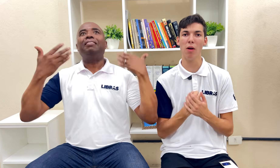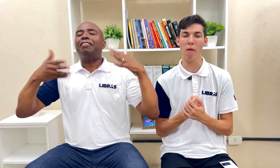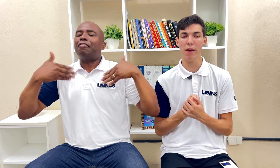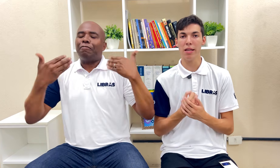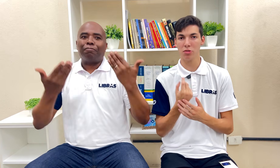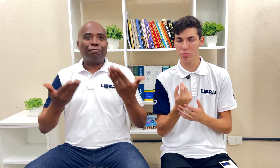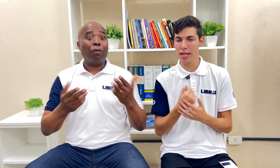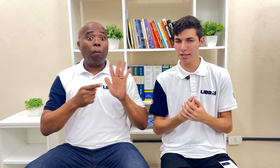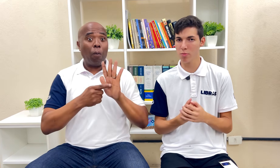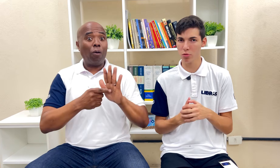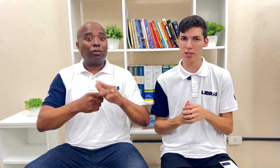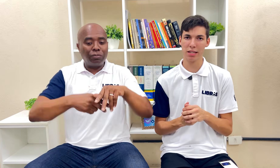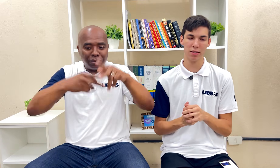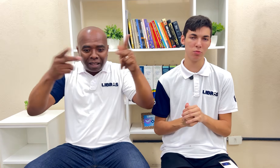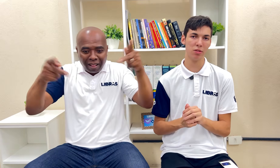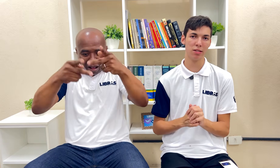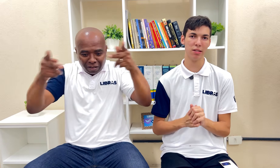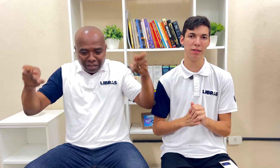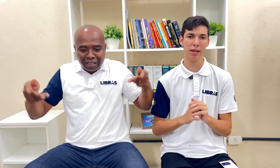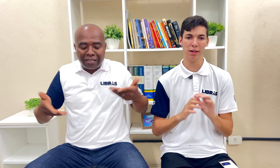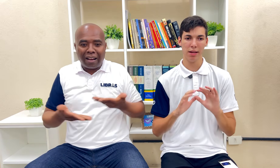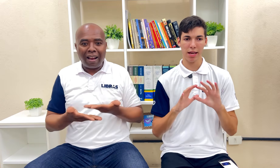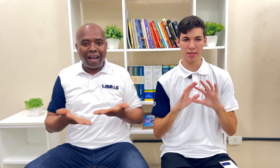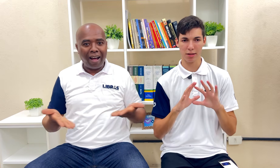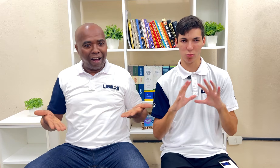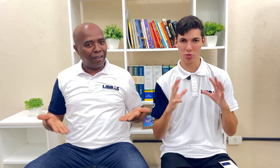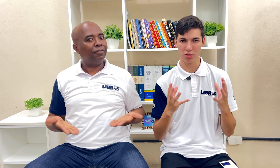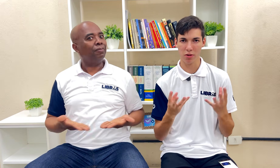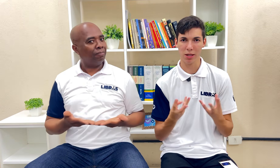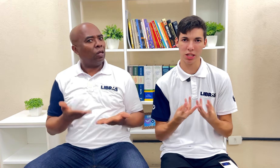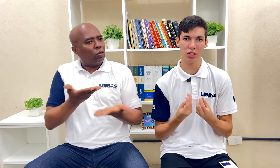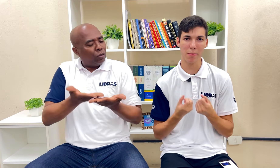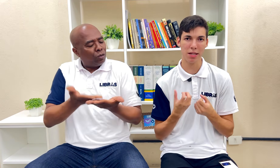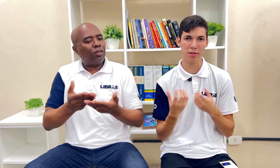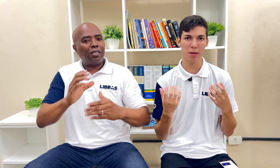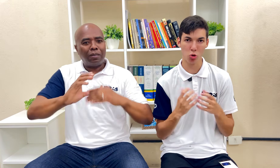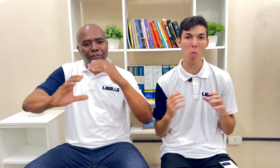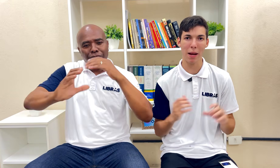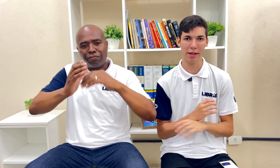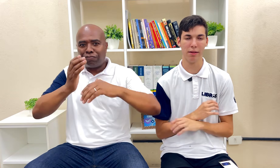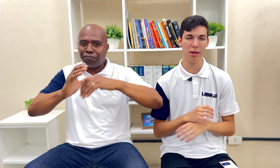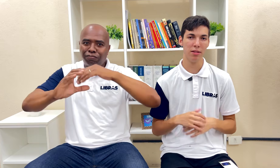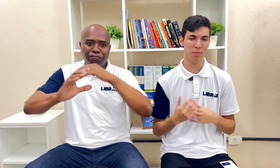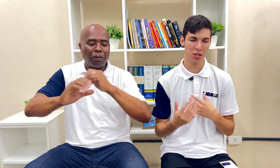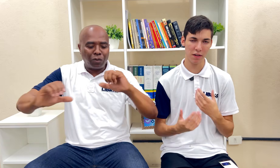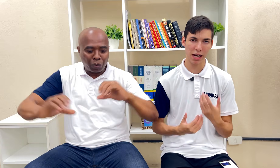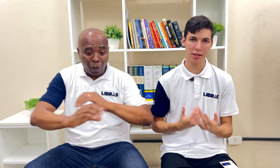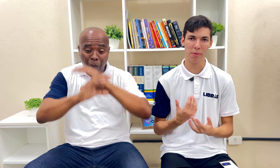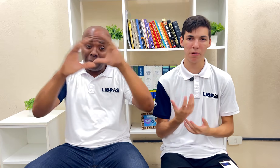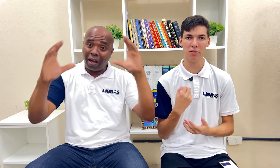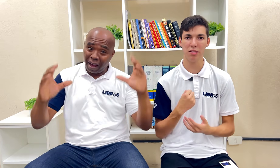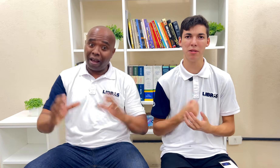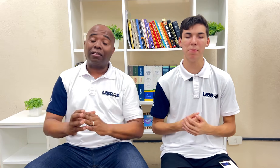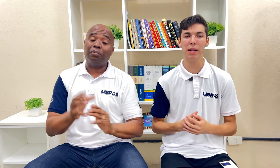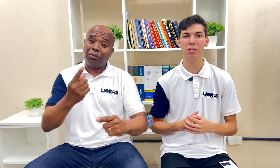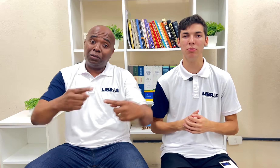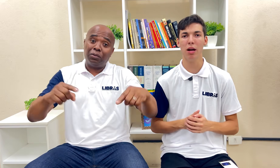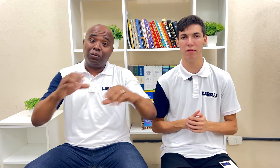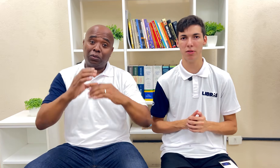visual. Estudem essa música, essas músicas que têm essa construção imagética mais completa. São mais devagar também para vocês irem pegando a